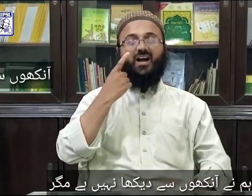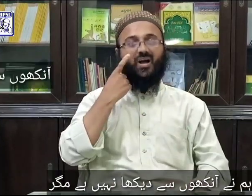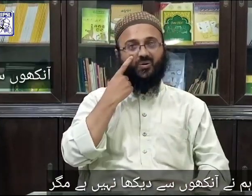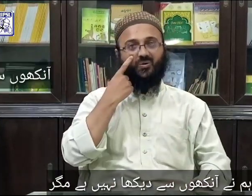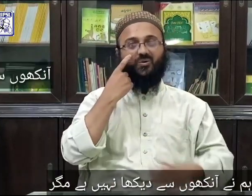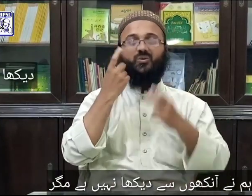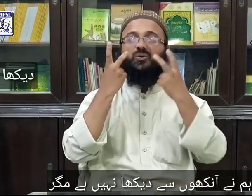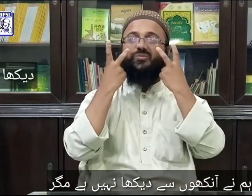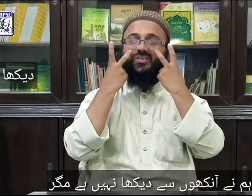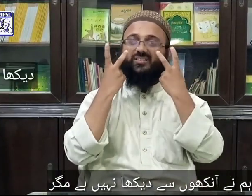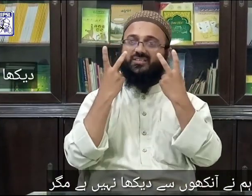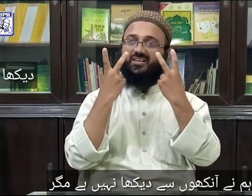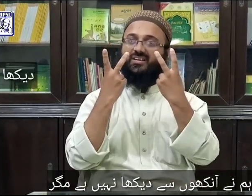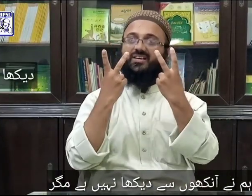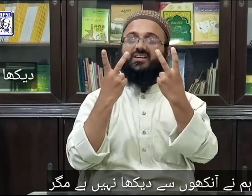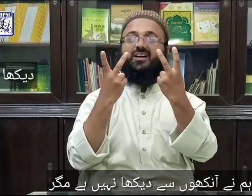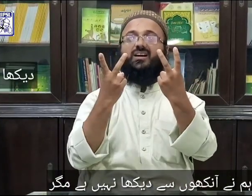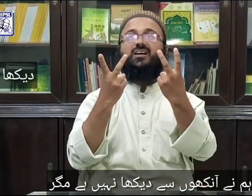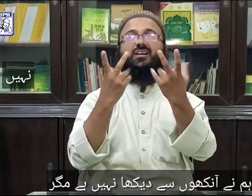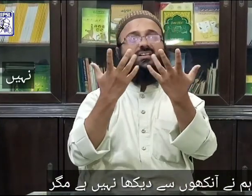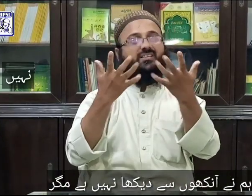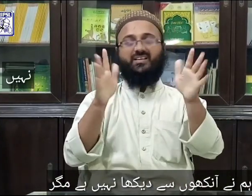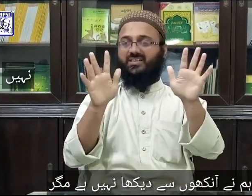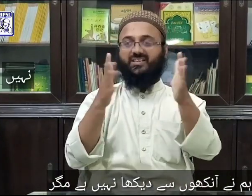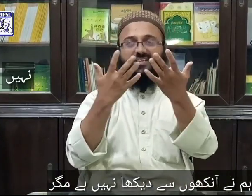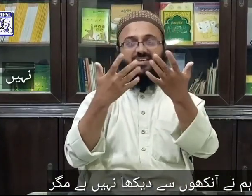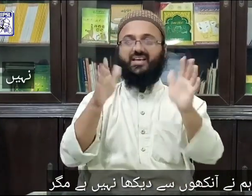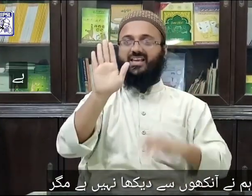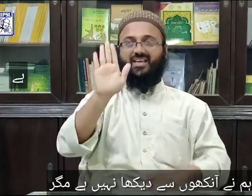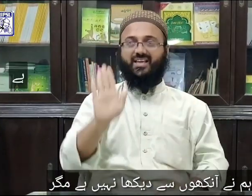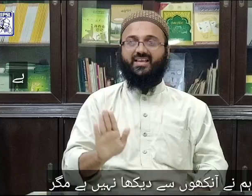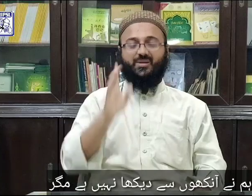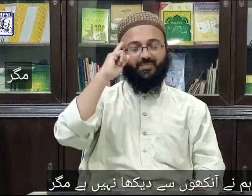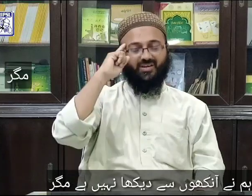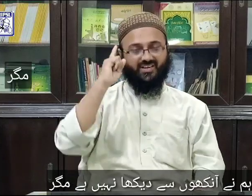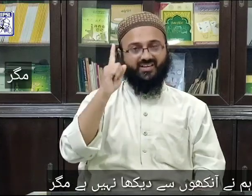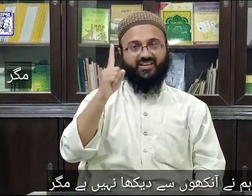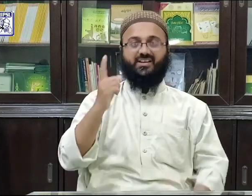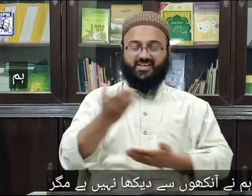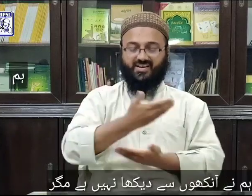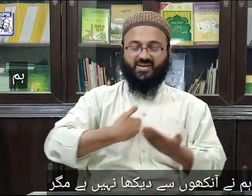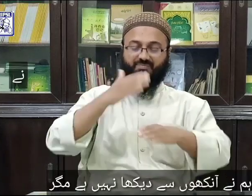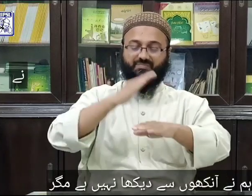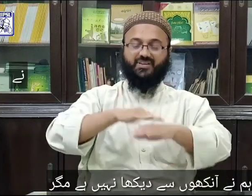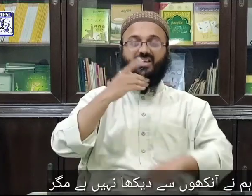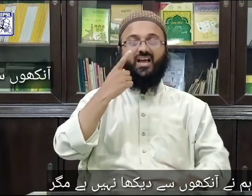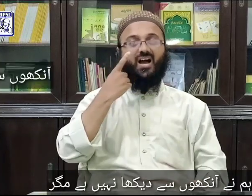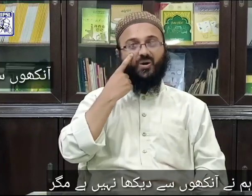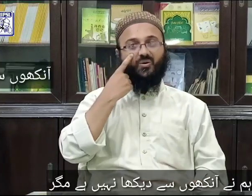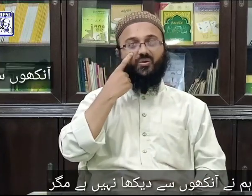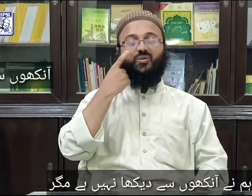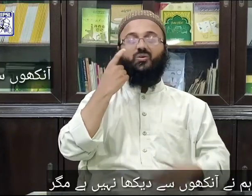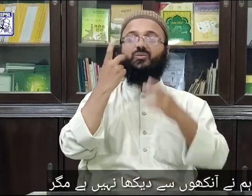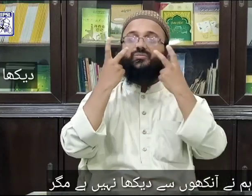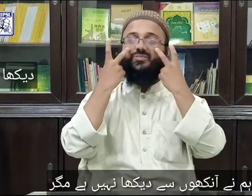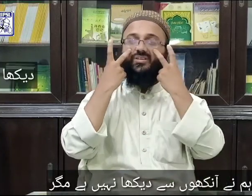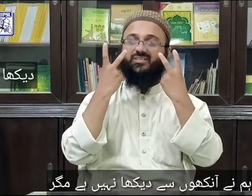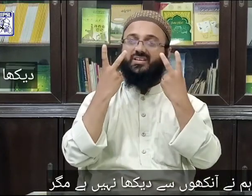آنکھوں سے دیکھا نہیں ہے مگر ہم نے آنکھوں سے